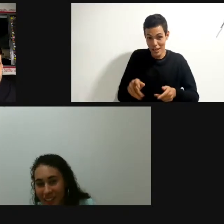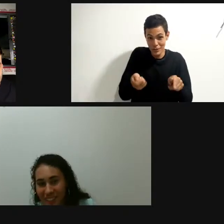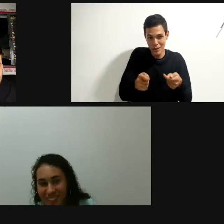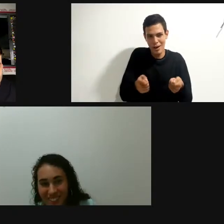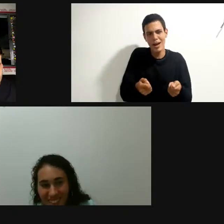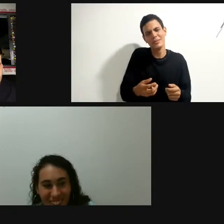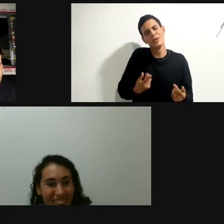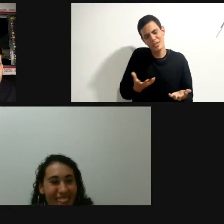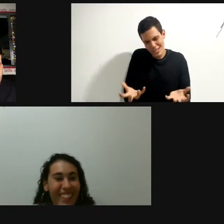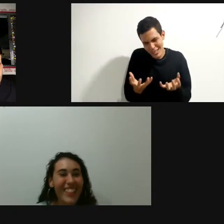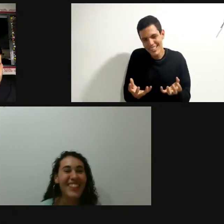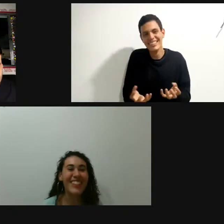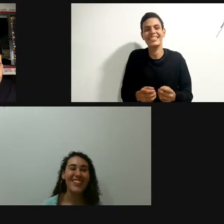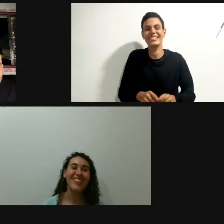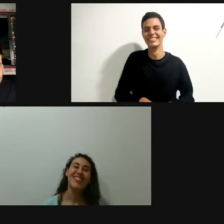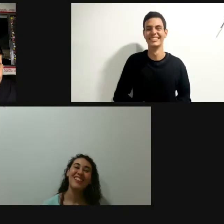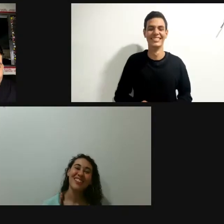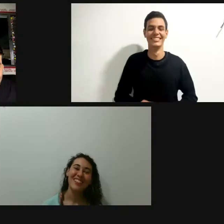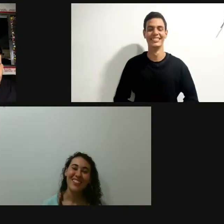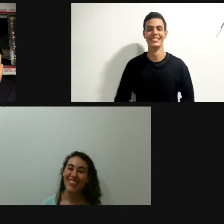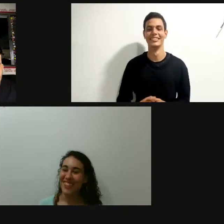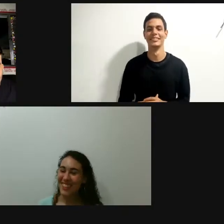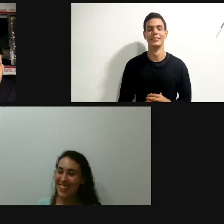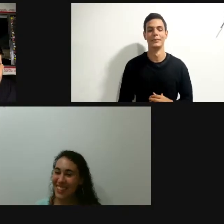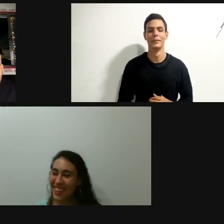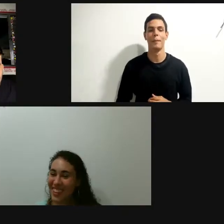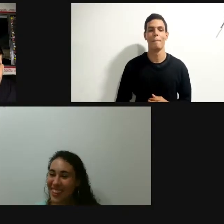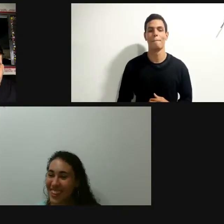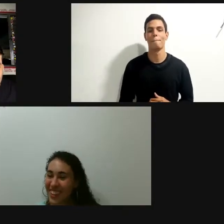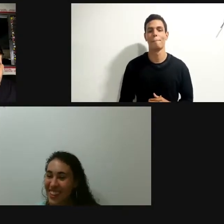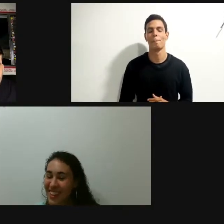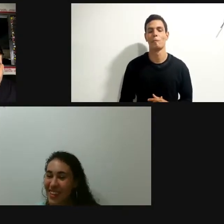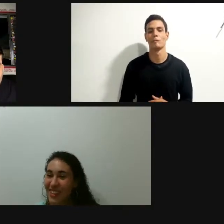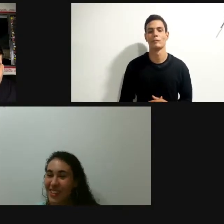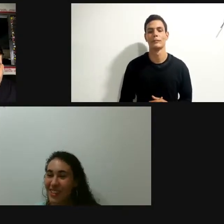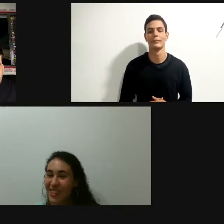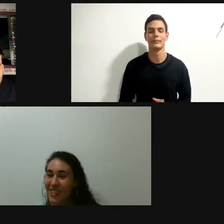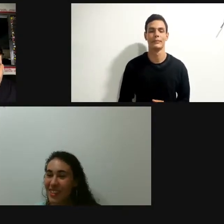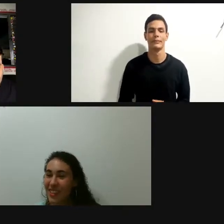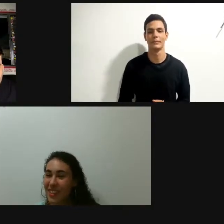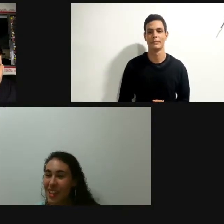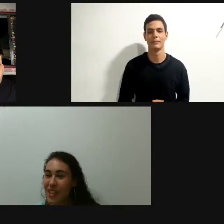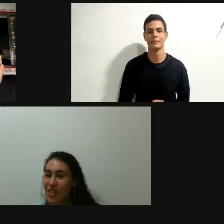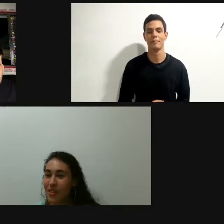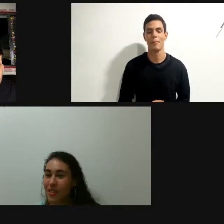querer. Deixa eu ver aqui.